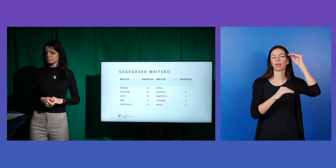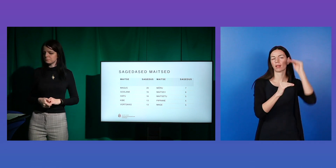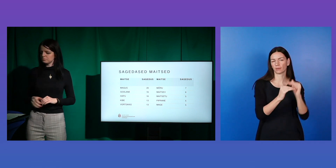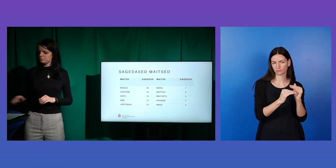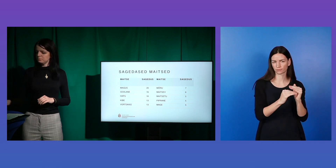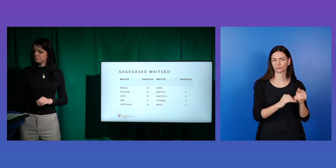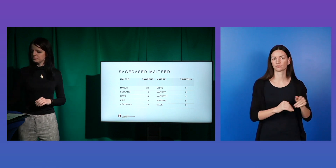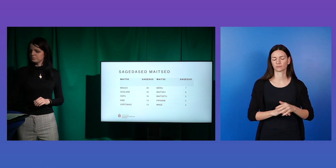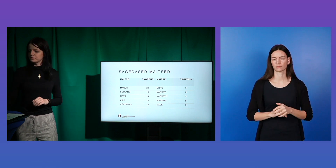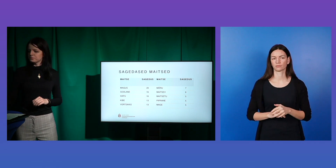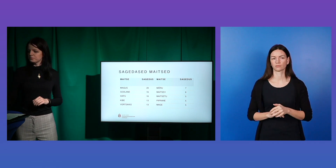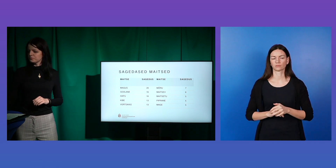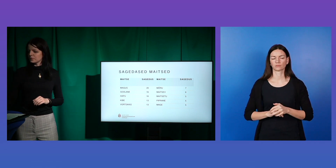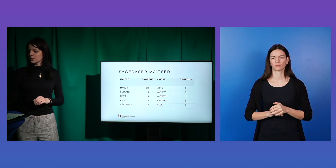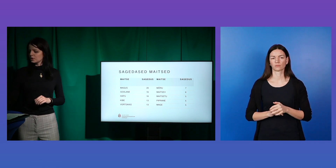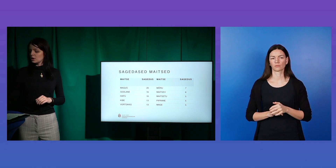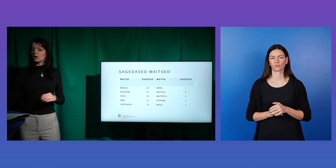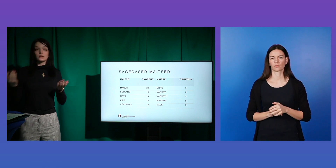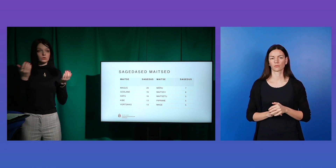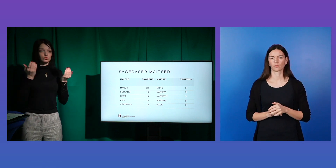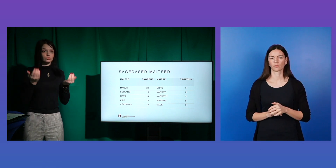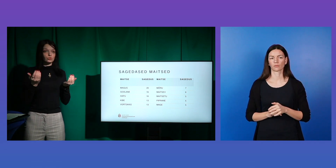vähem.